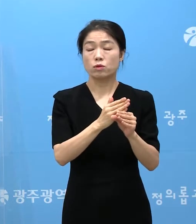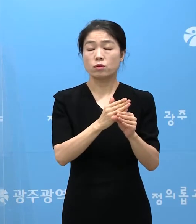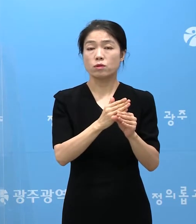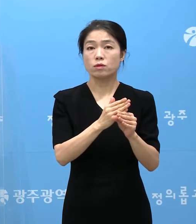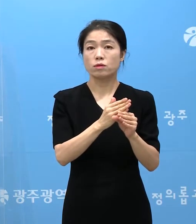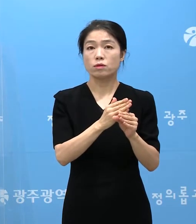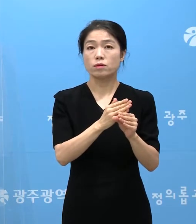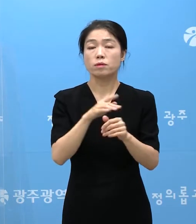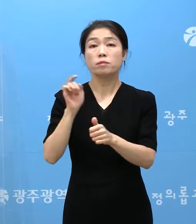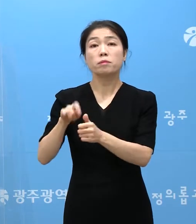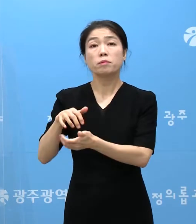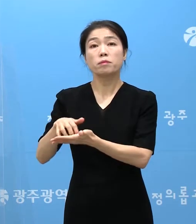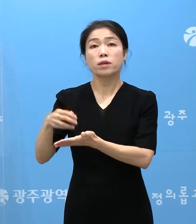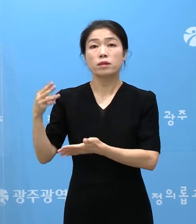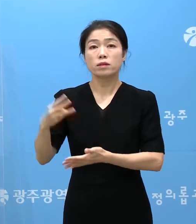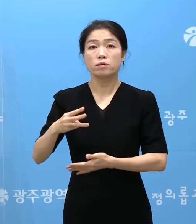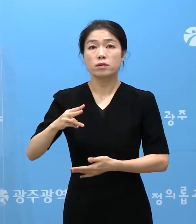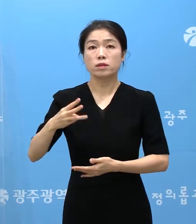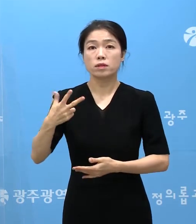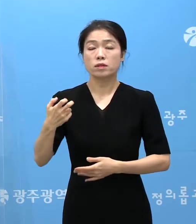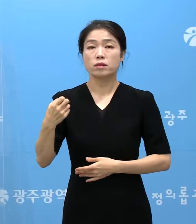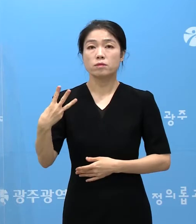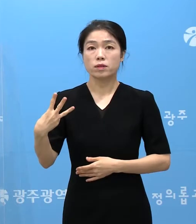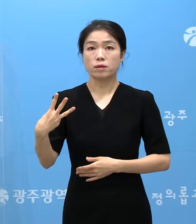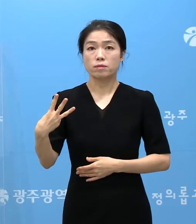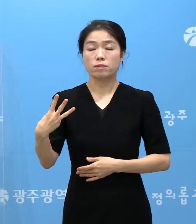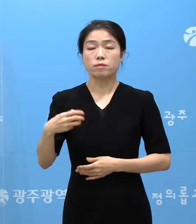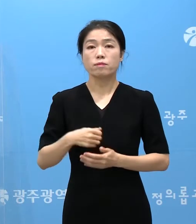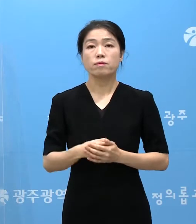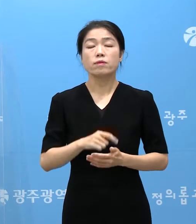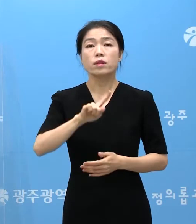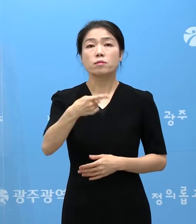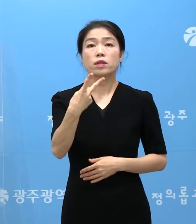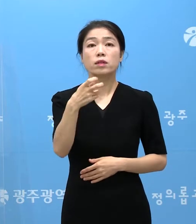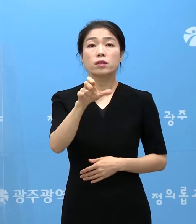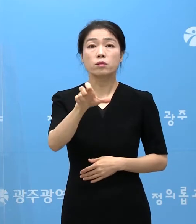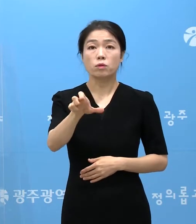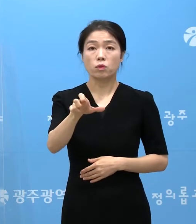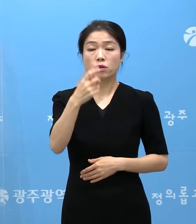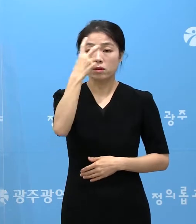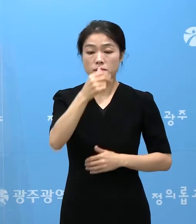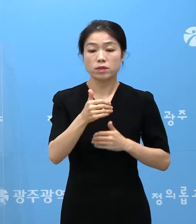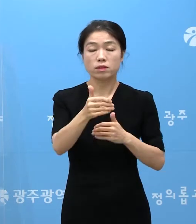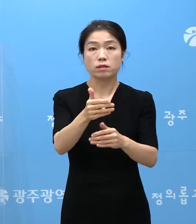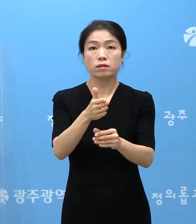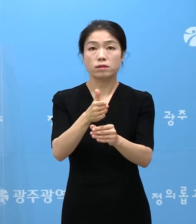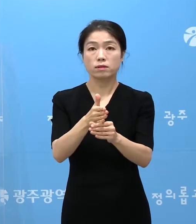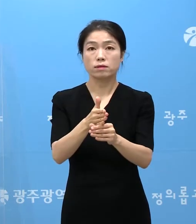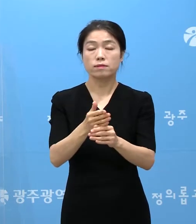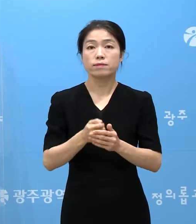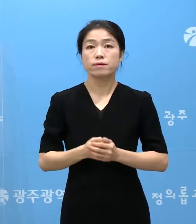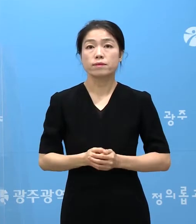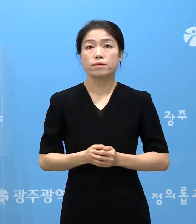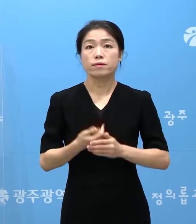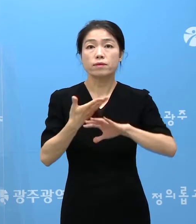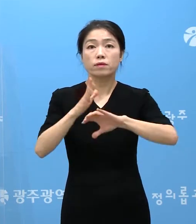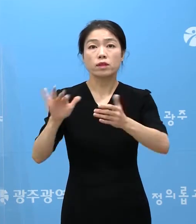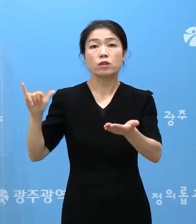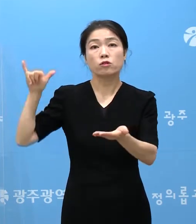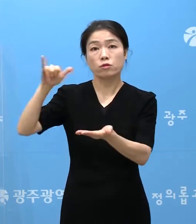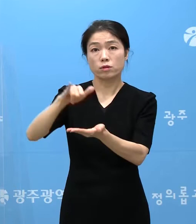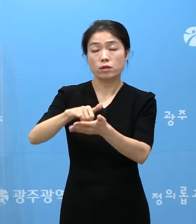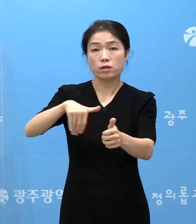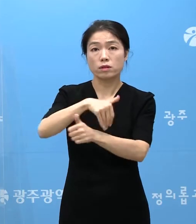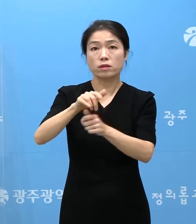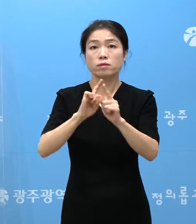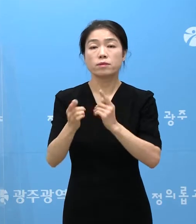총 누적 양성은 3,073건이고 125건은 검사가 진행 중입니다. 해외 입국